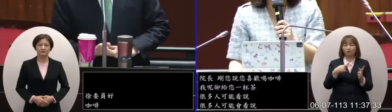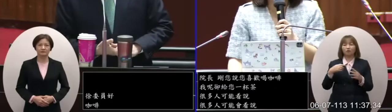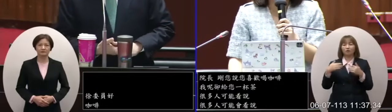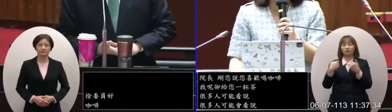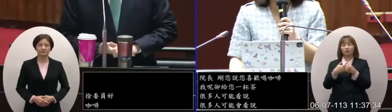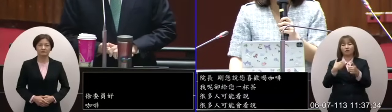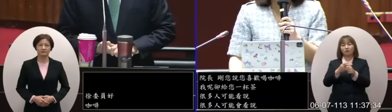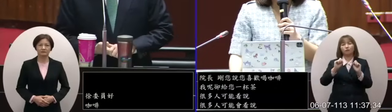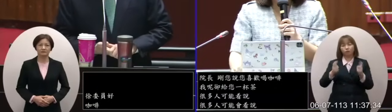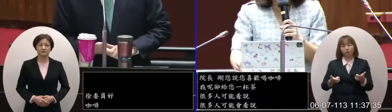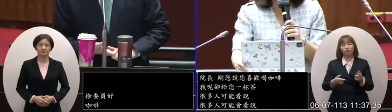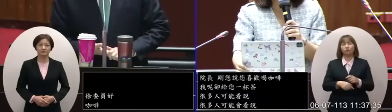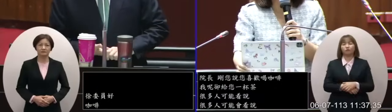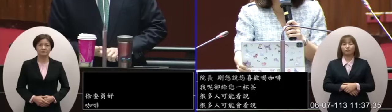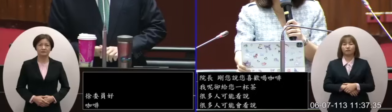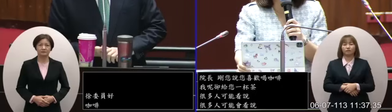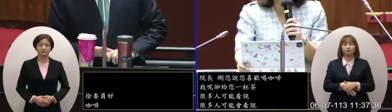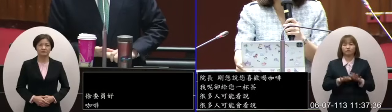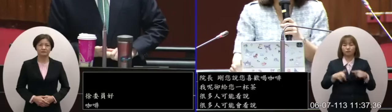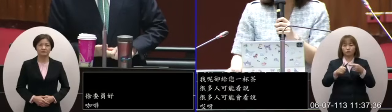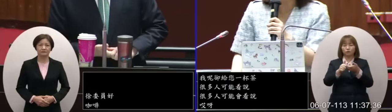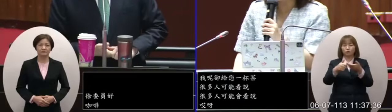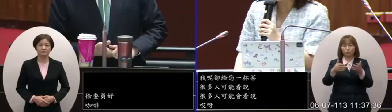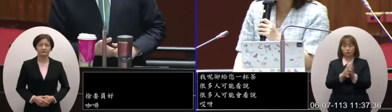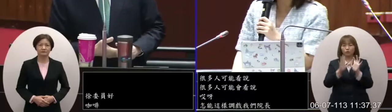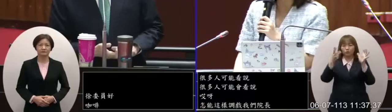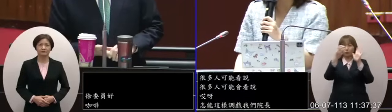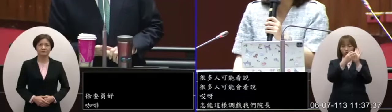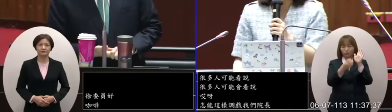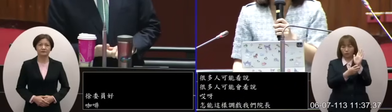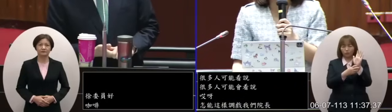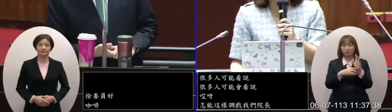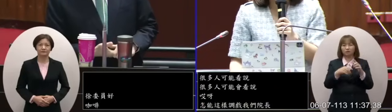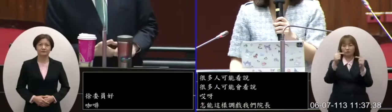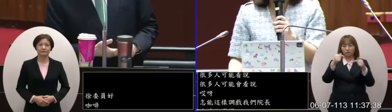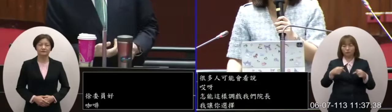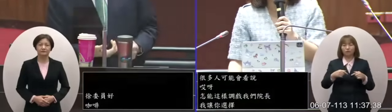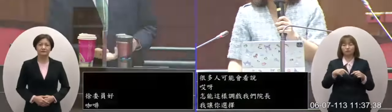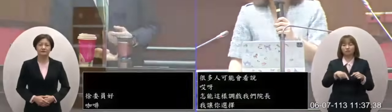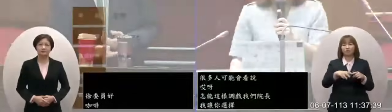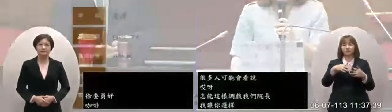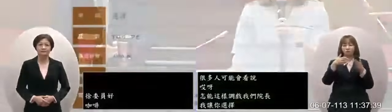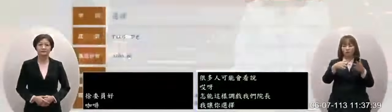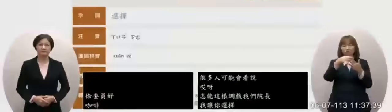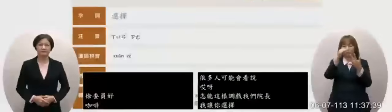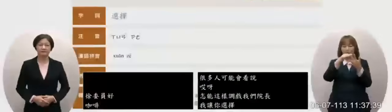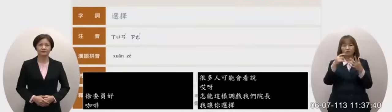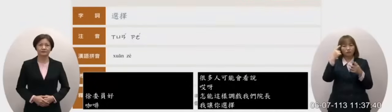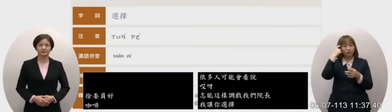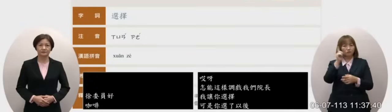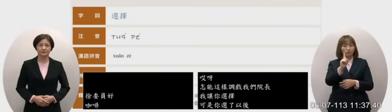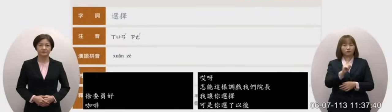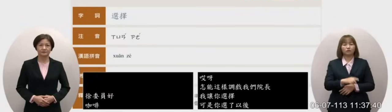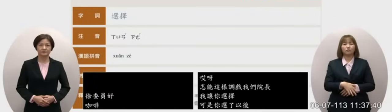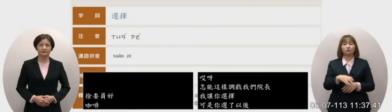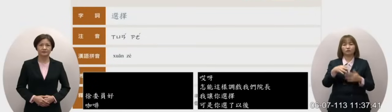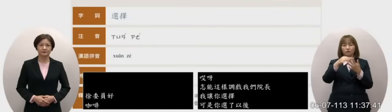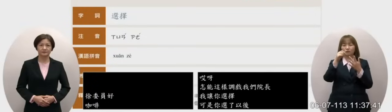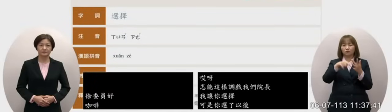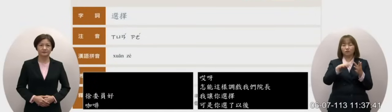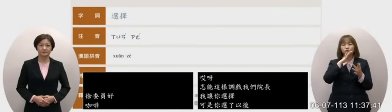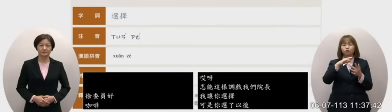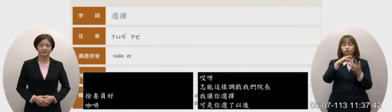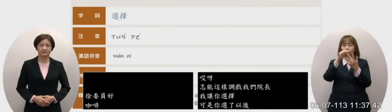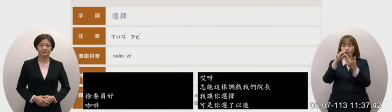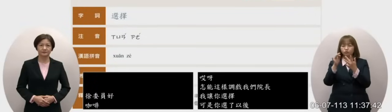给了你另外一样。我们看一下教育部的国语词典修订本上面对于选择的解释是什么？选择、